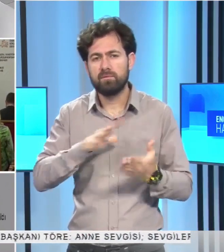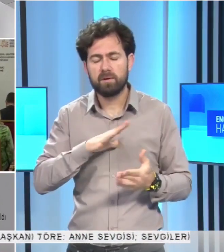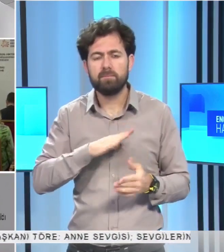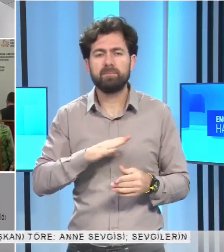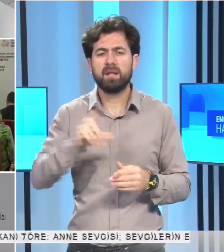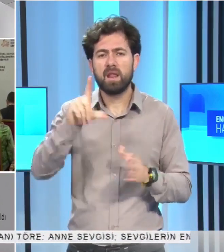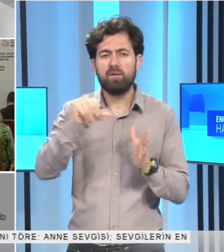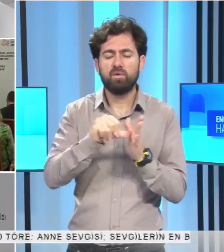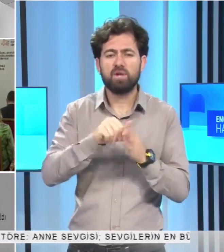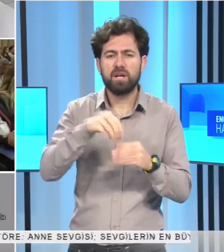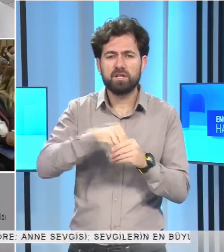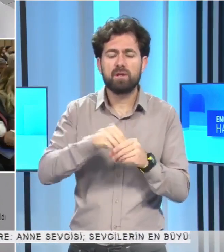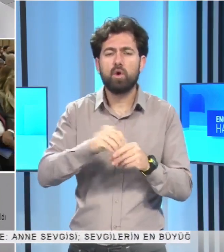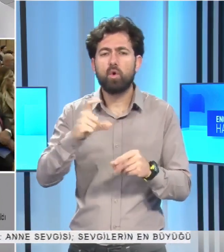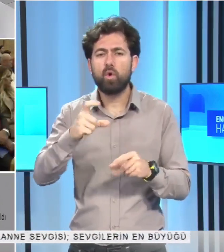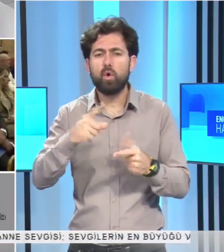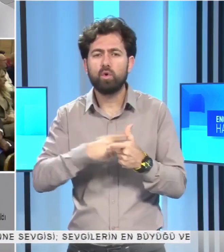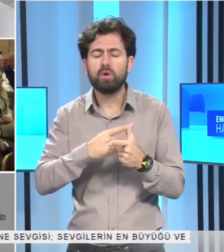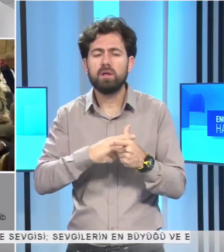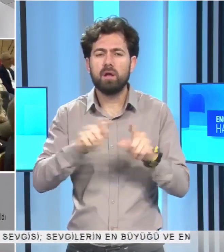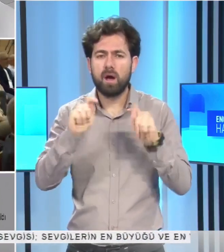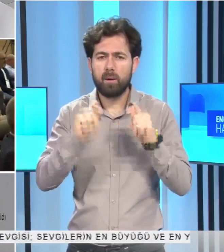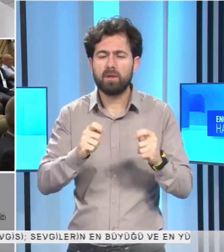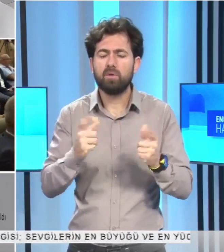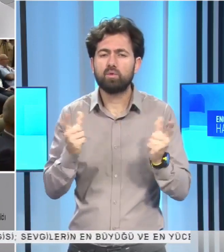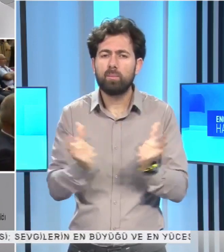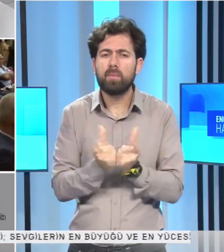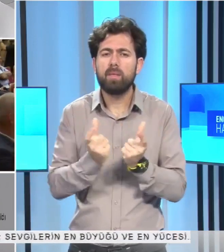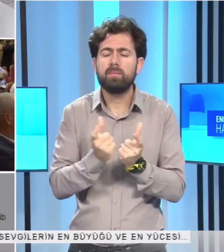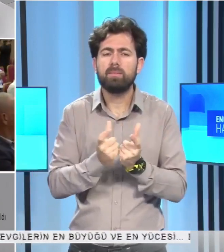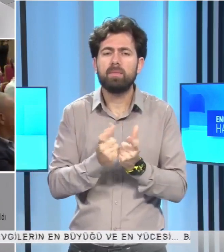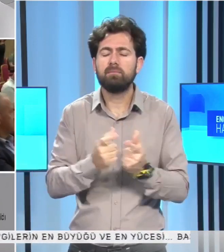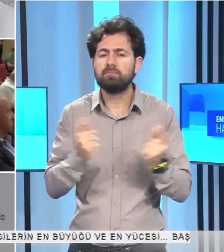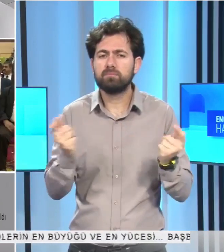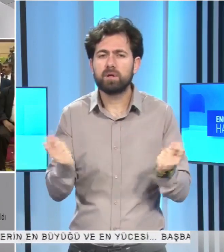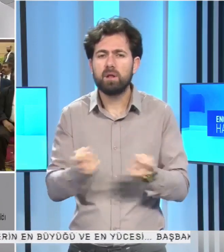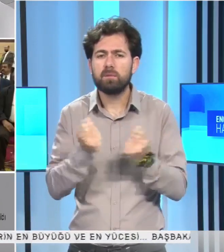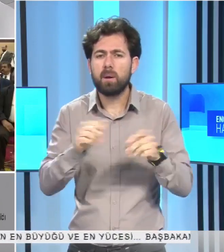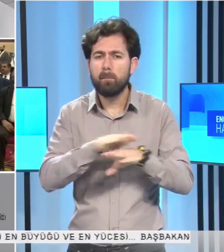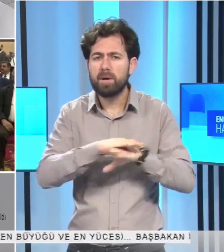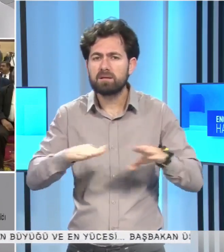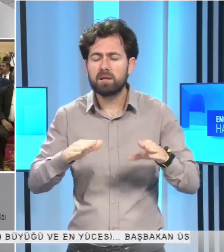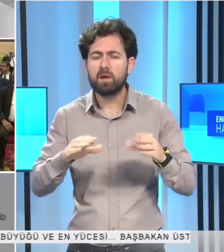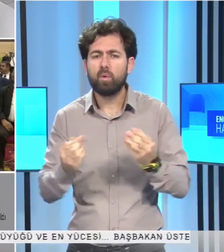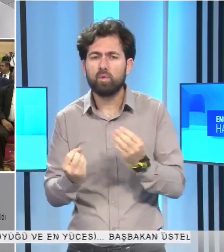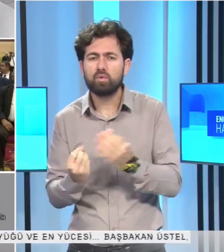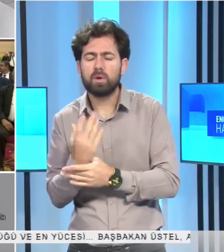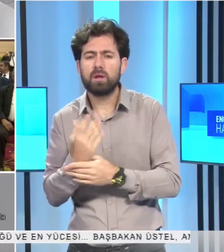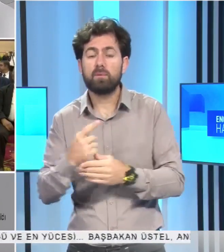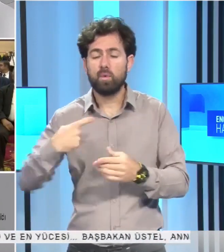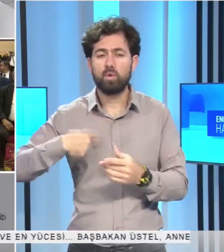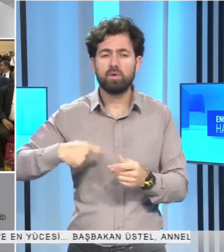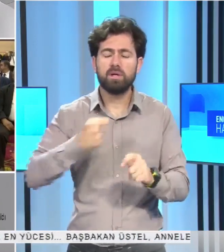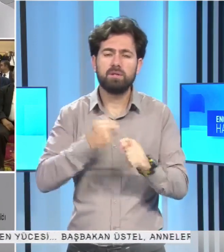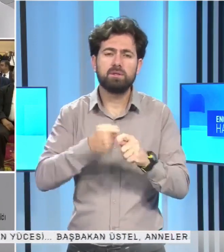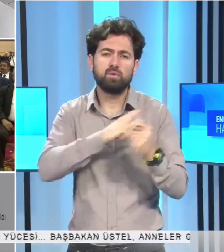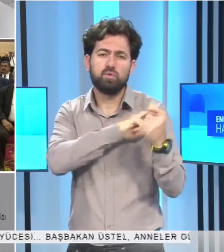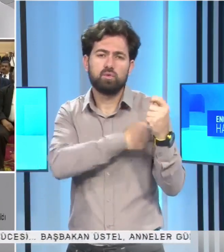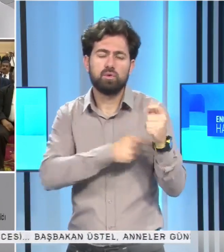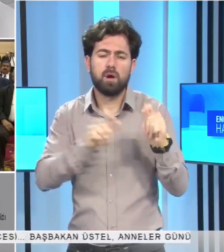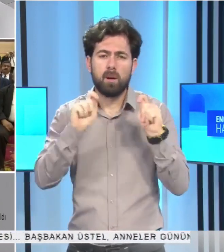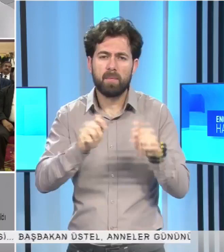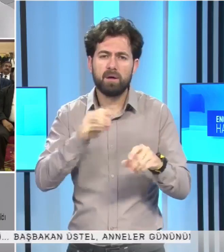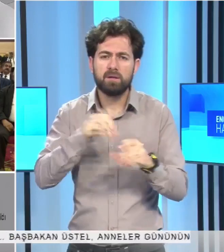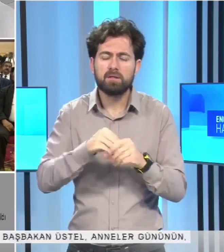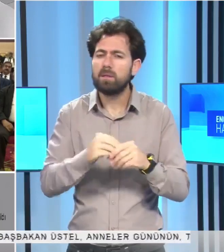Lefkoşa'da Concord Otel'de yapılan zirvede çalışma masaları oluşturularak özel sektörün güçlendirilmesi